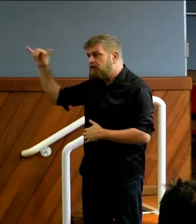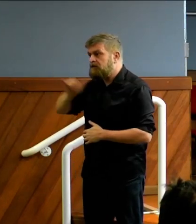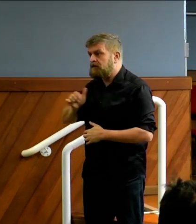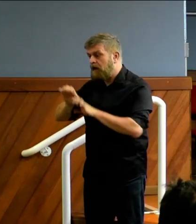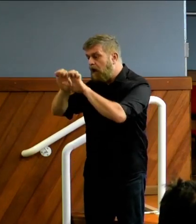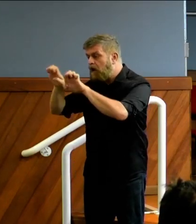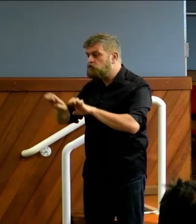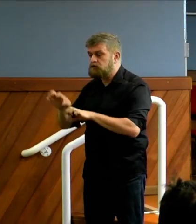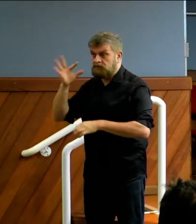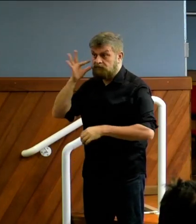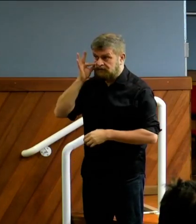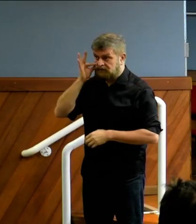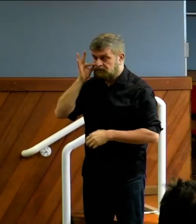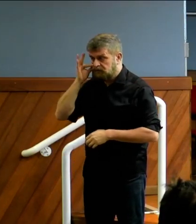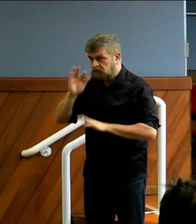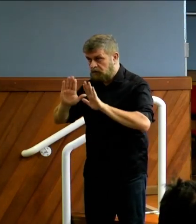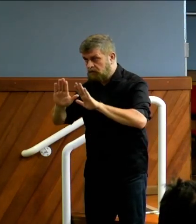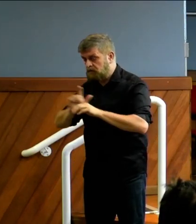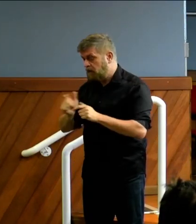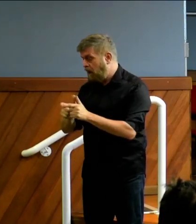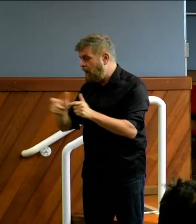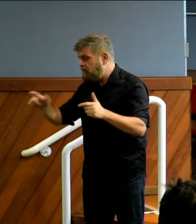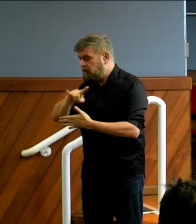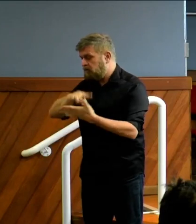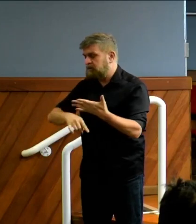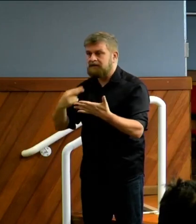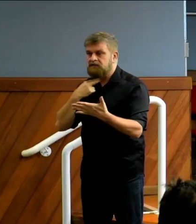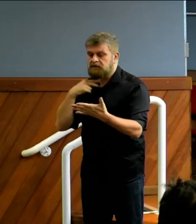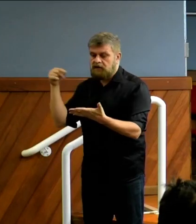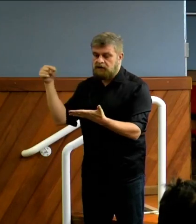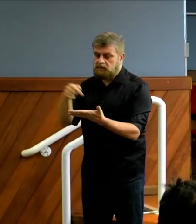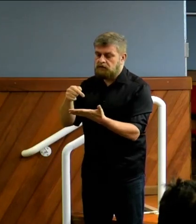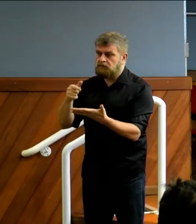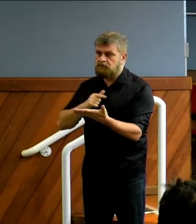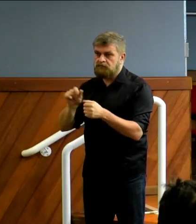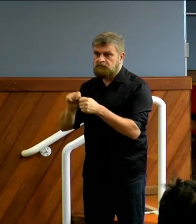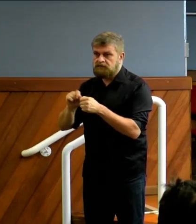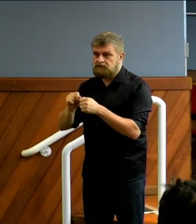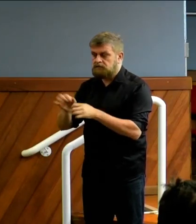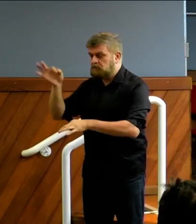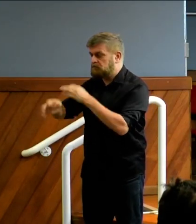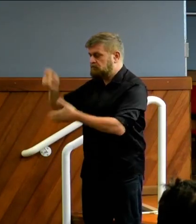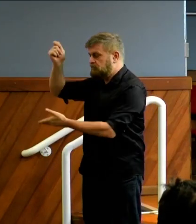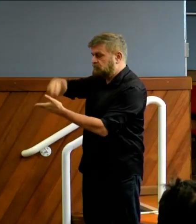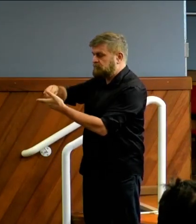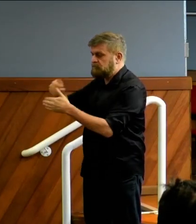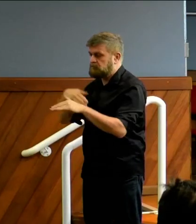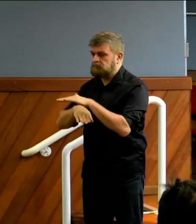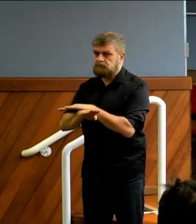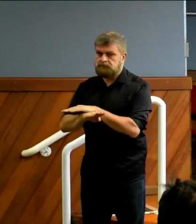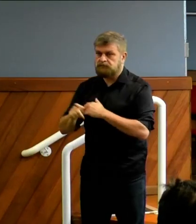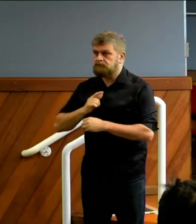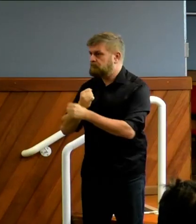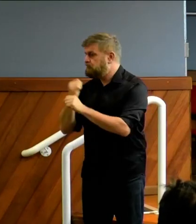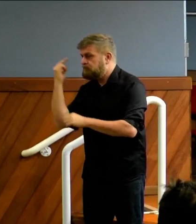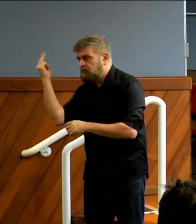física. Beleza, mas a grande maioria dos documentos, eu não posso botar um processo do Tribunal de Justiça lá, sem